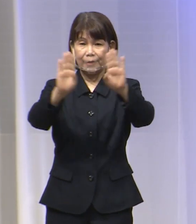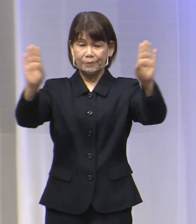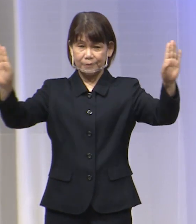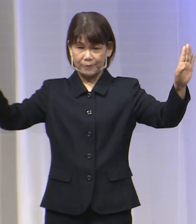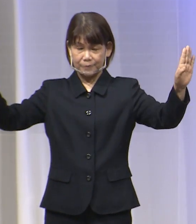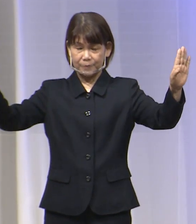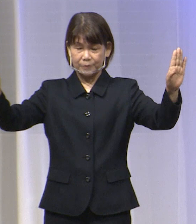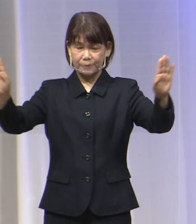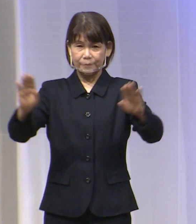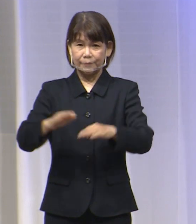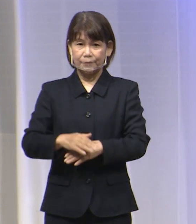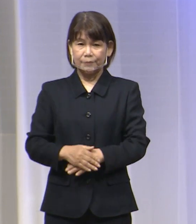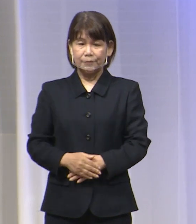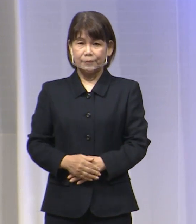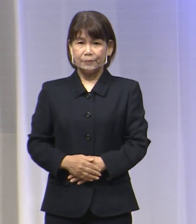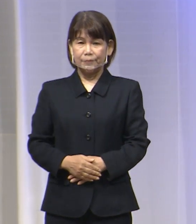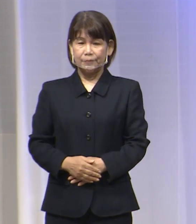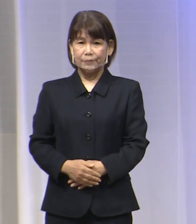いたします